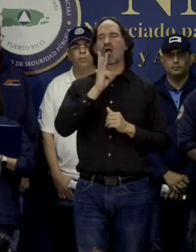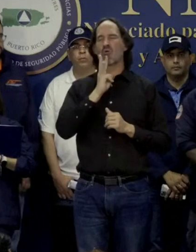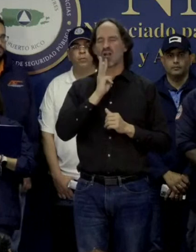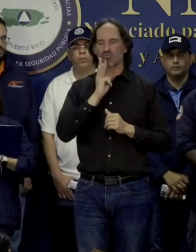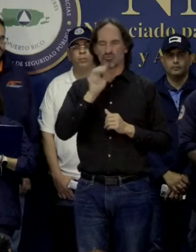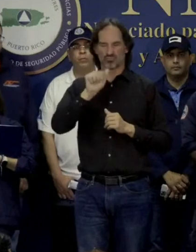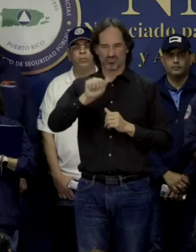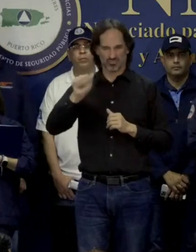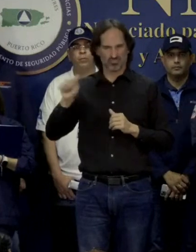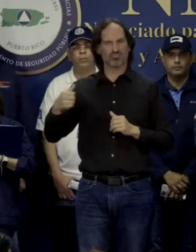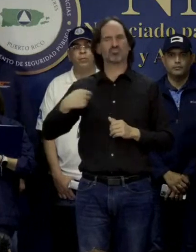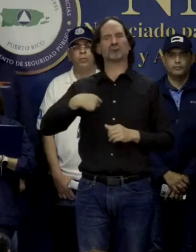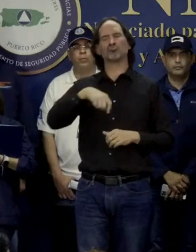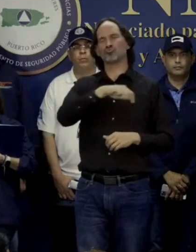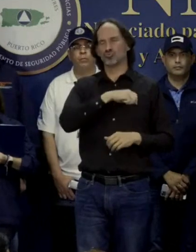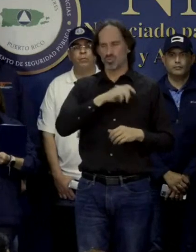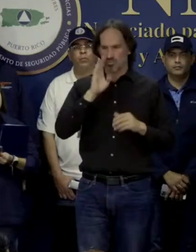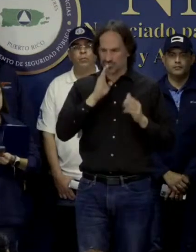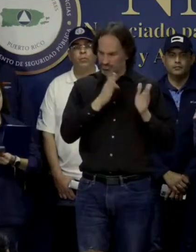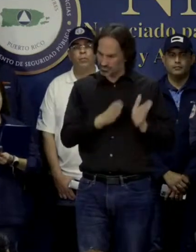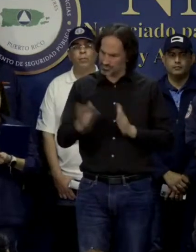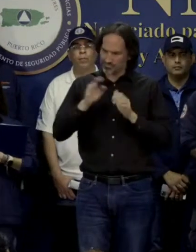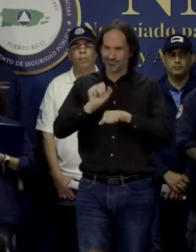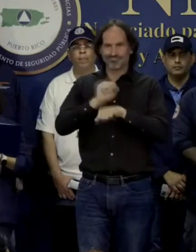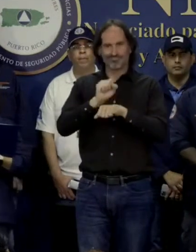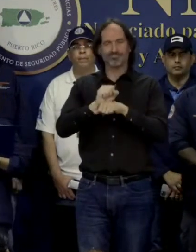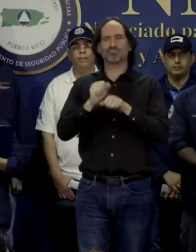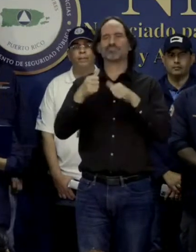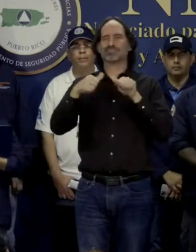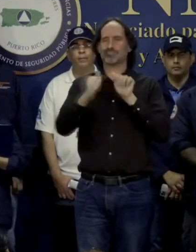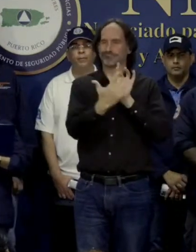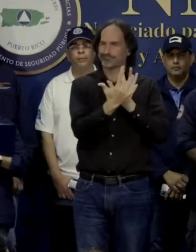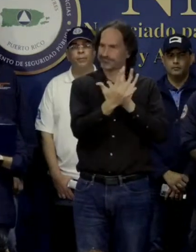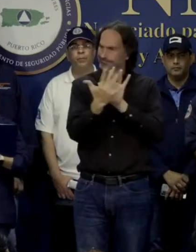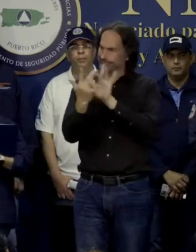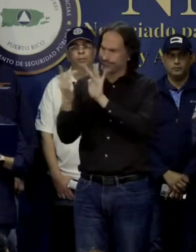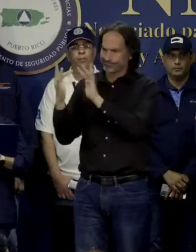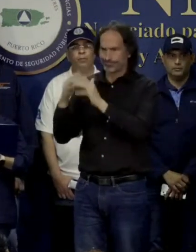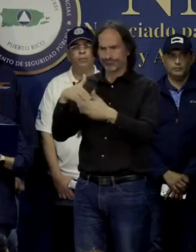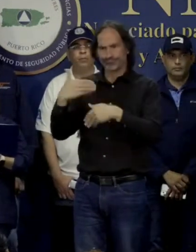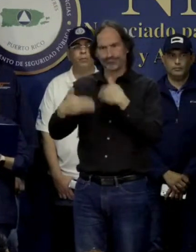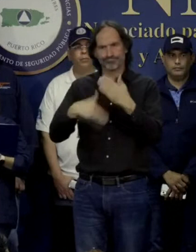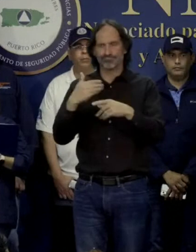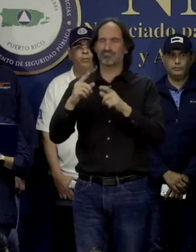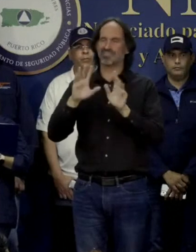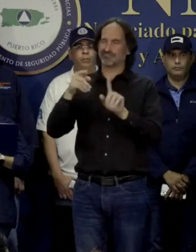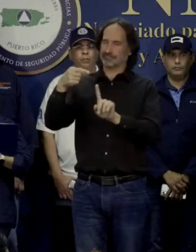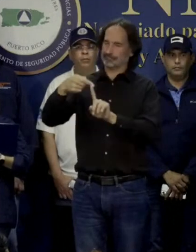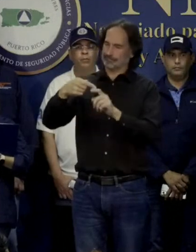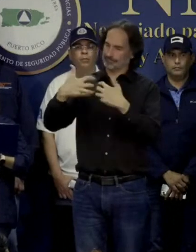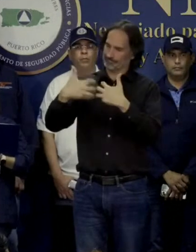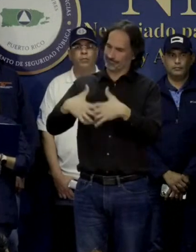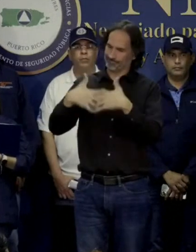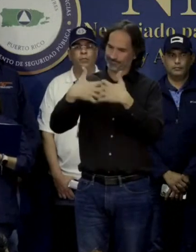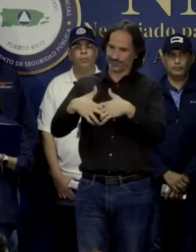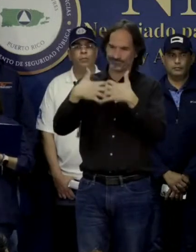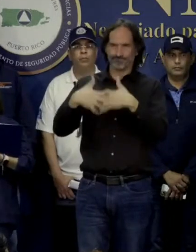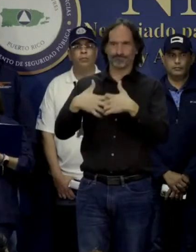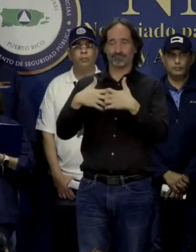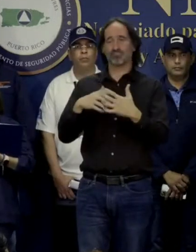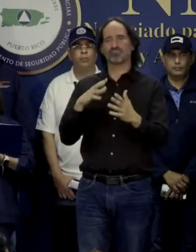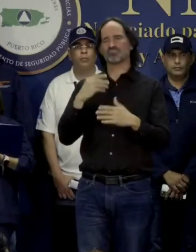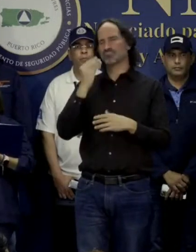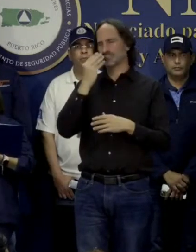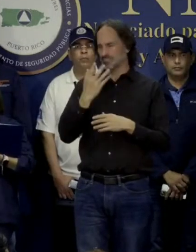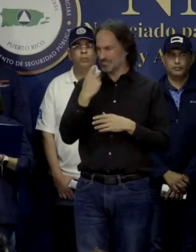continua comunicación. ¿Qué fue lo que pasó en el superacueducto? Estábamos operando con los generadores hasta hace poco tiempo, y ahí